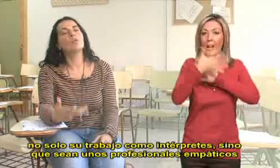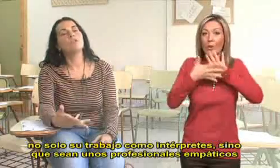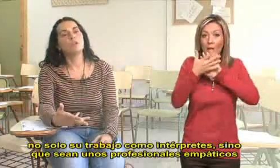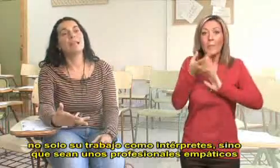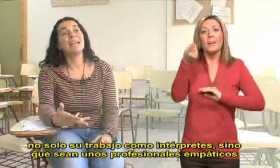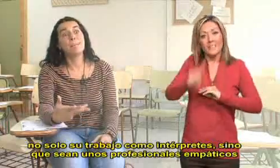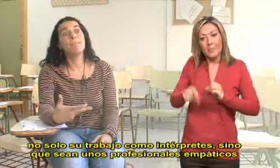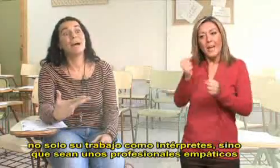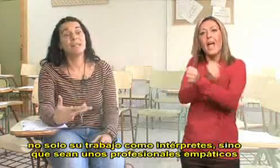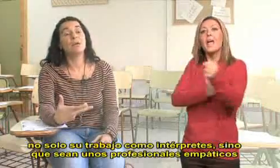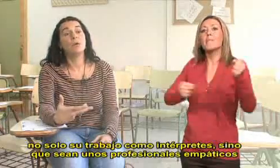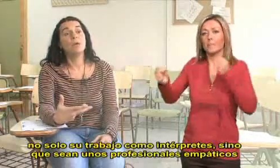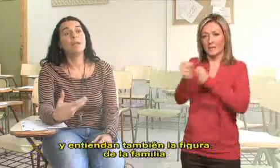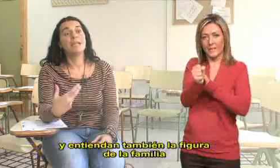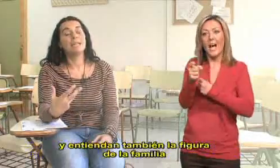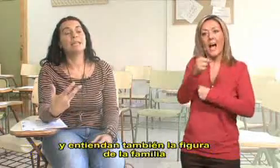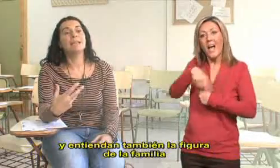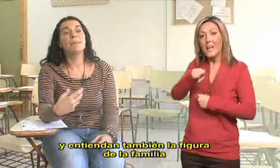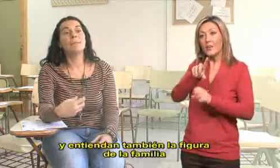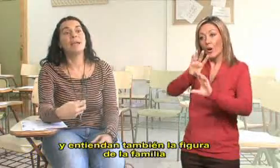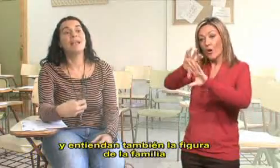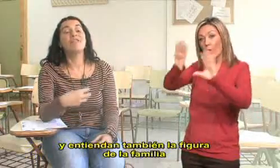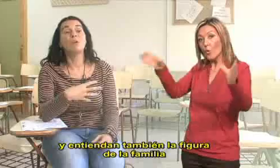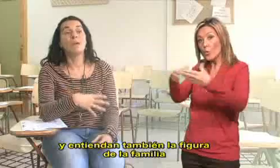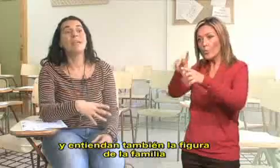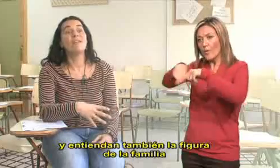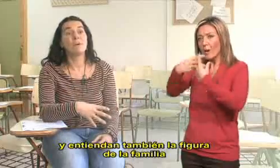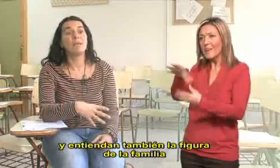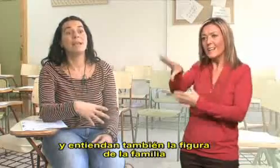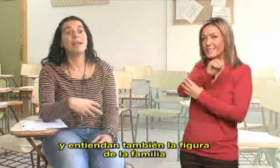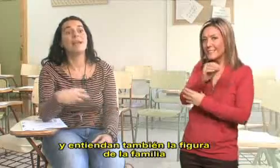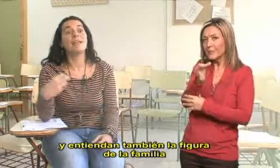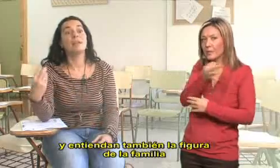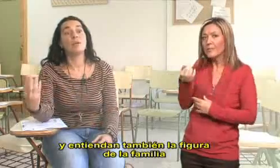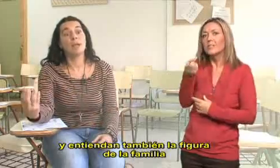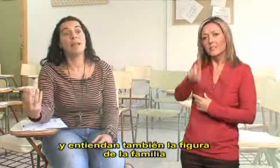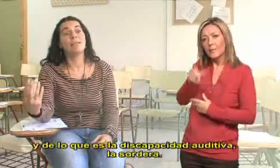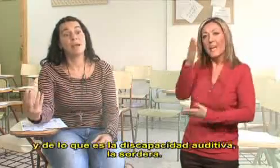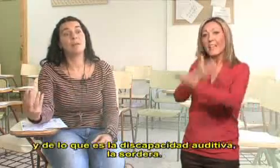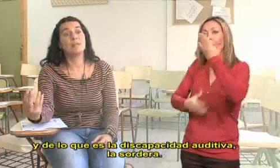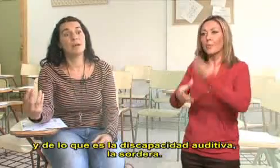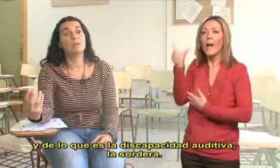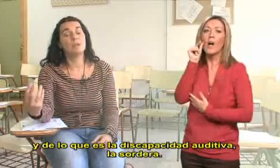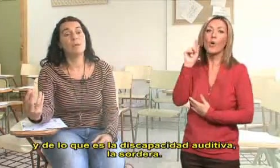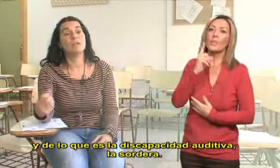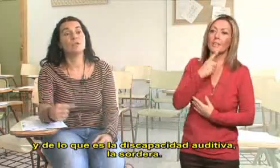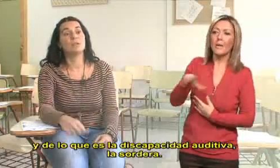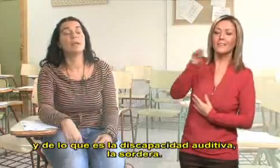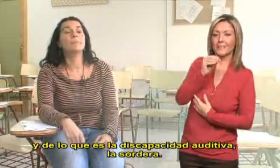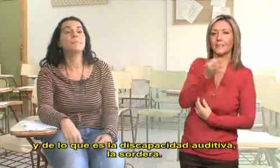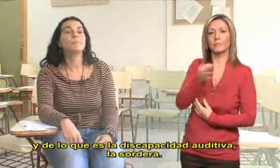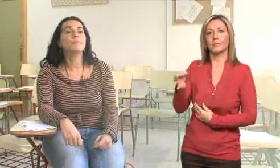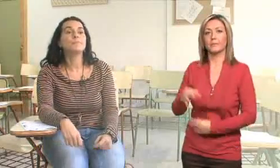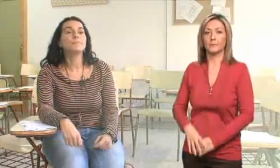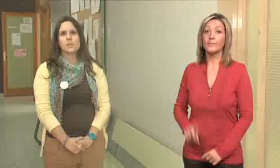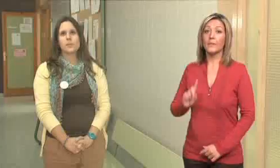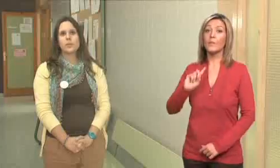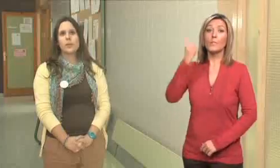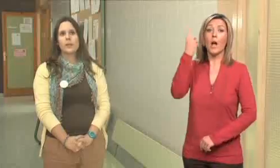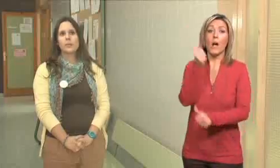sean unos profesionales empáticos y entiendan también la figura de las familias y de lo que es la discapacidad auditiva, la sordera.